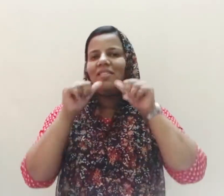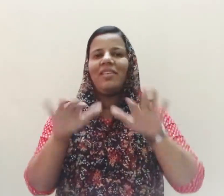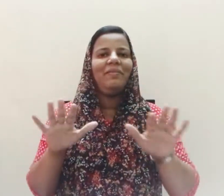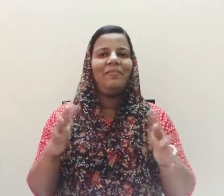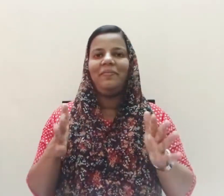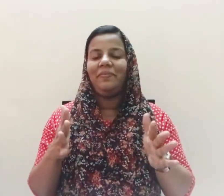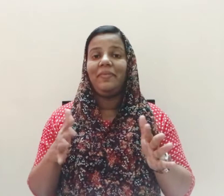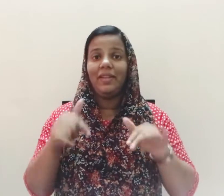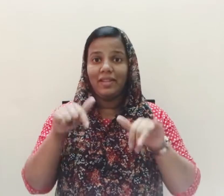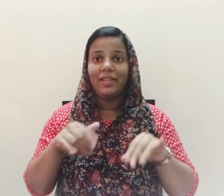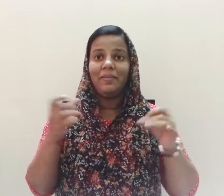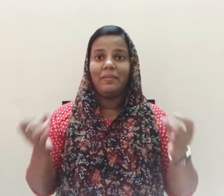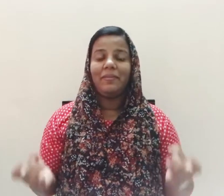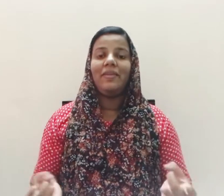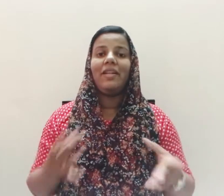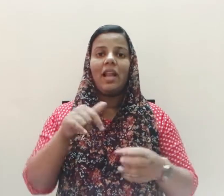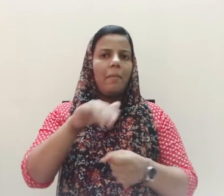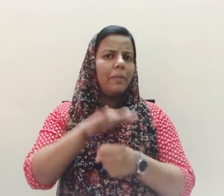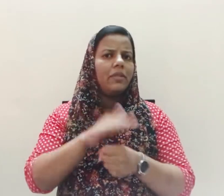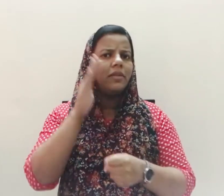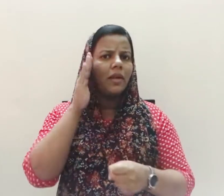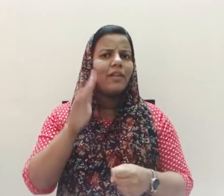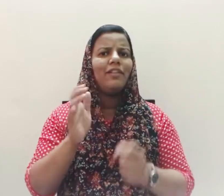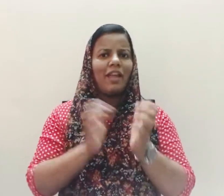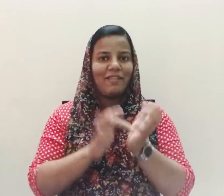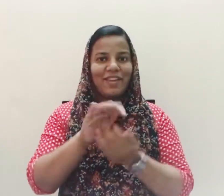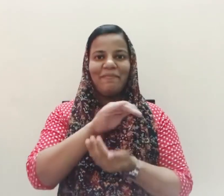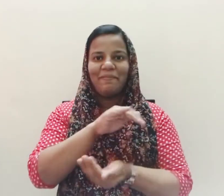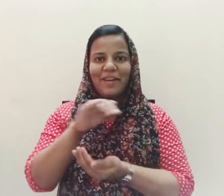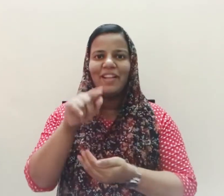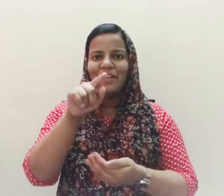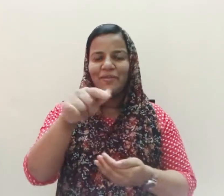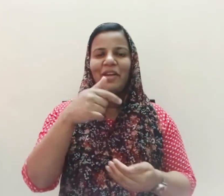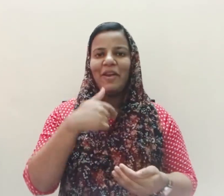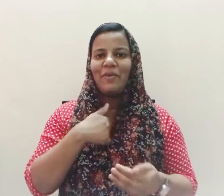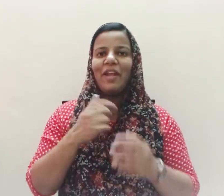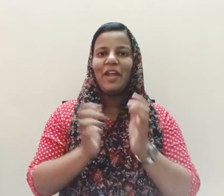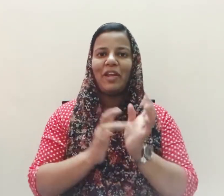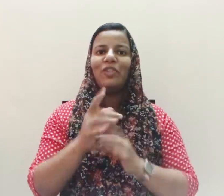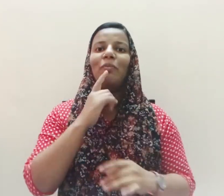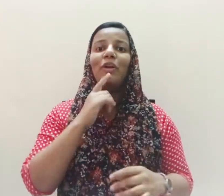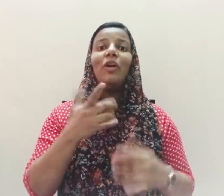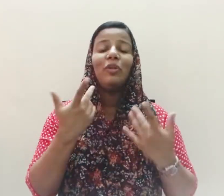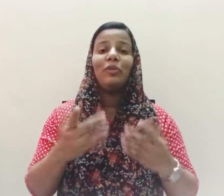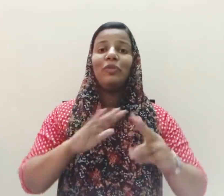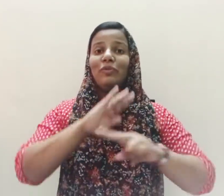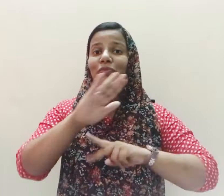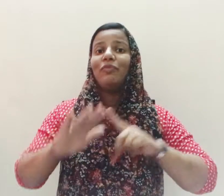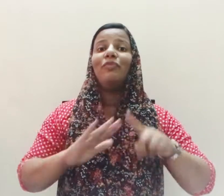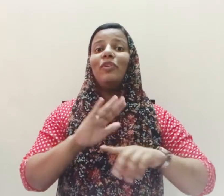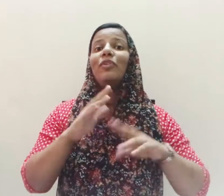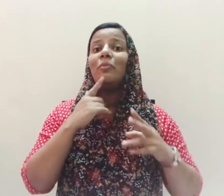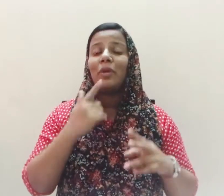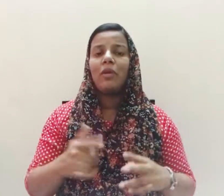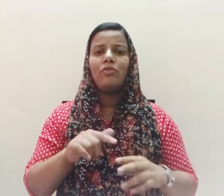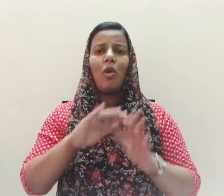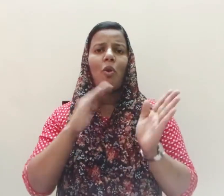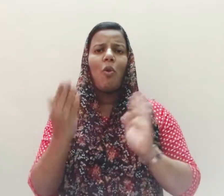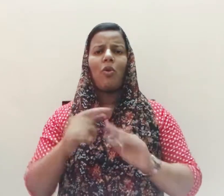കണക്കാക്കുന്നില്ല. എന്നാൽ ഇന്ന് പ്രഭാതത്തിൽ ഈ ശബ്ദം കേൾക്കുന്ന ദൈവമക്കളെ, എന്നോടും നിങ്ങളോടും കർത്താവ് പറഞ്ഞൊരു വാഗ്ദത്വമുണ്ട്. ഞാനോ